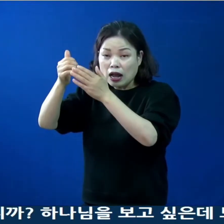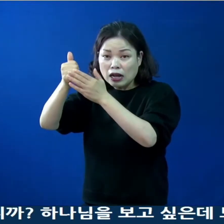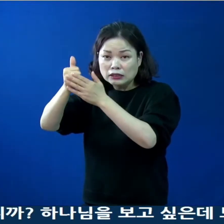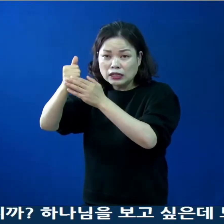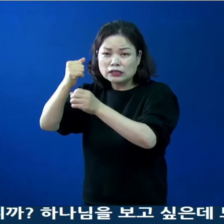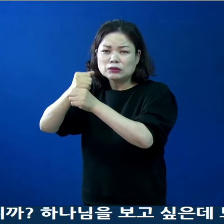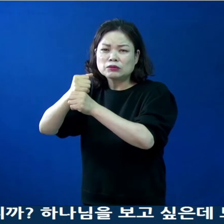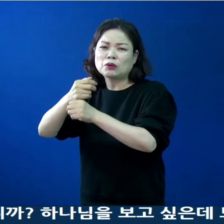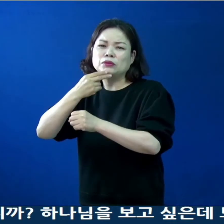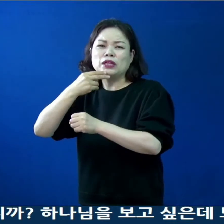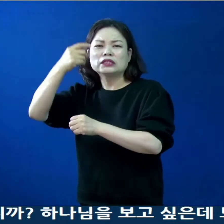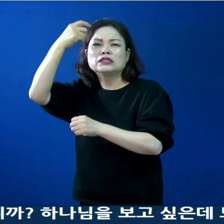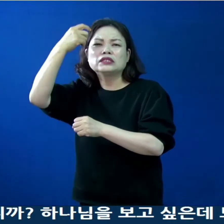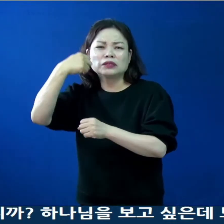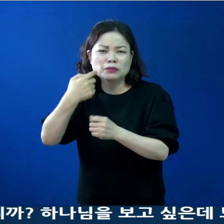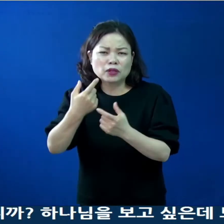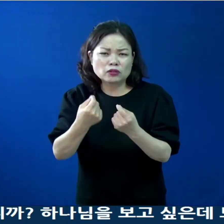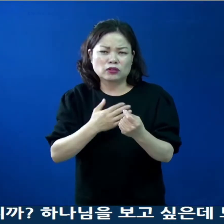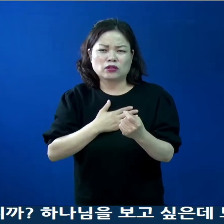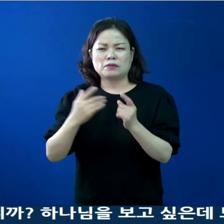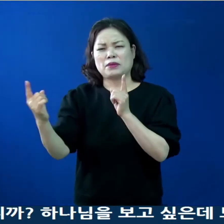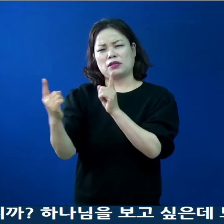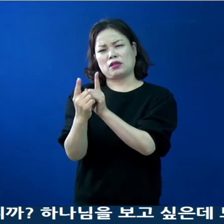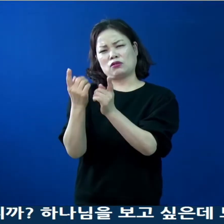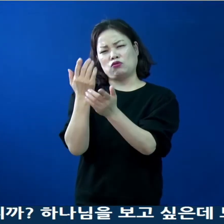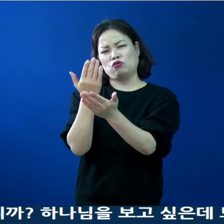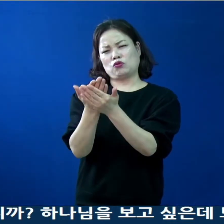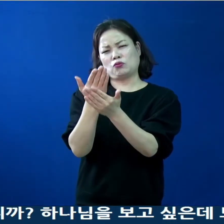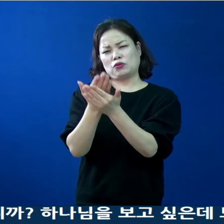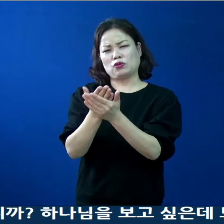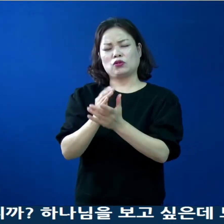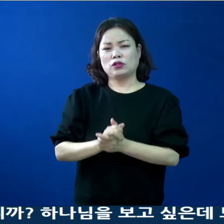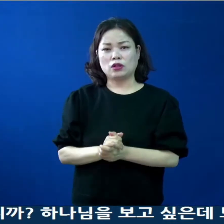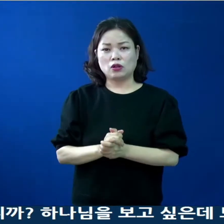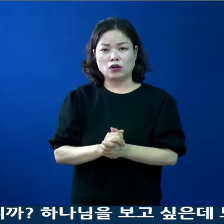하는 느낌입니다. 하나님, 저를 만나 주십시오라고 하는 이 고백을